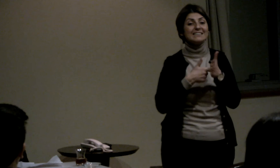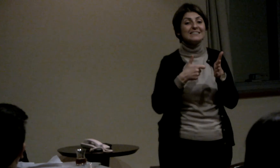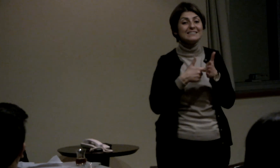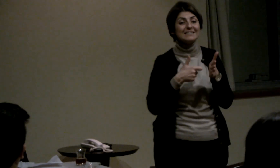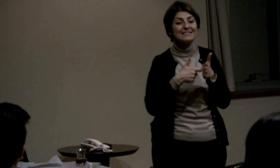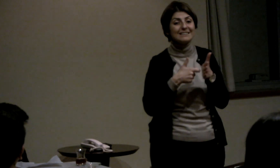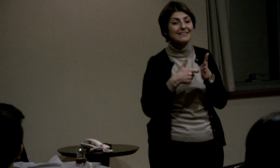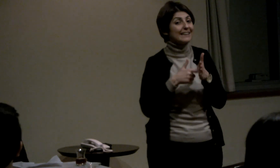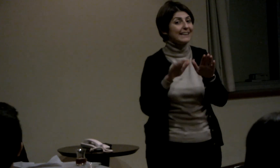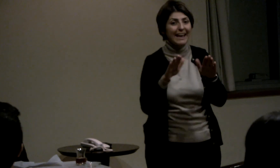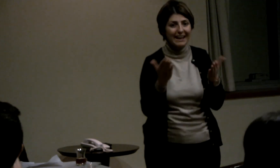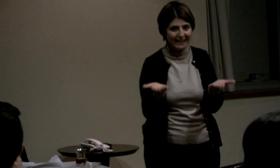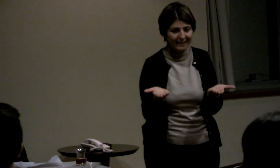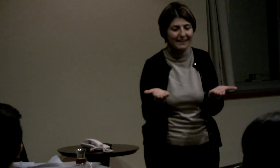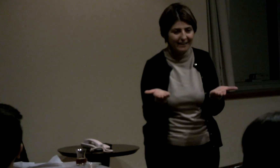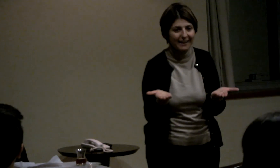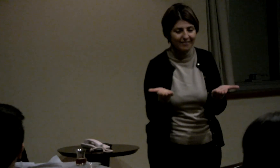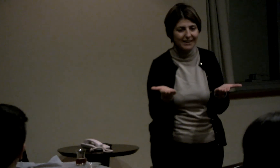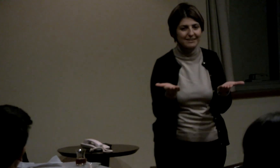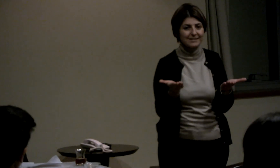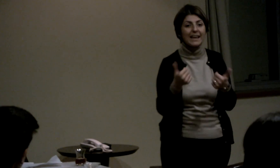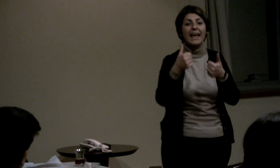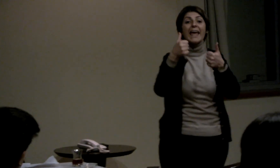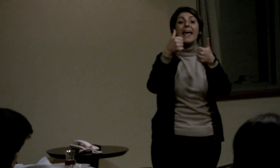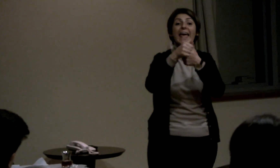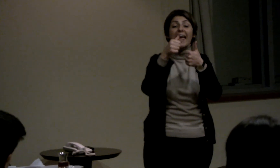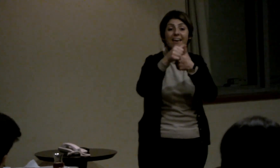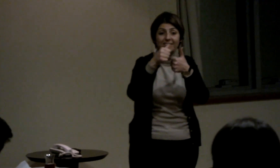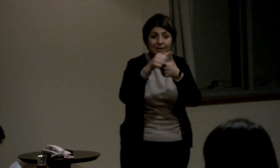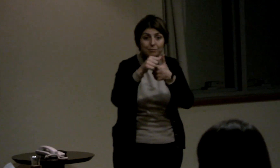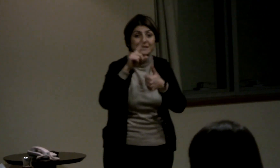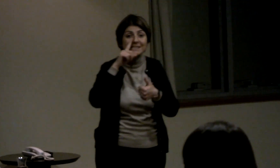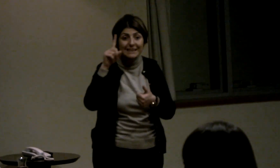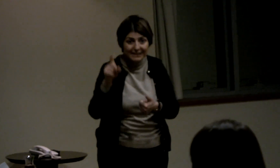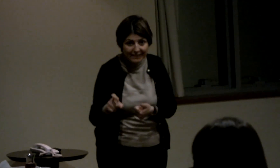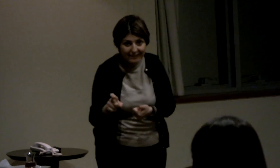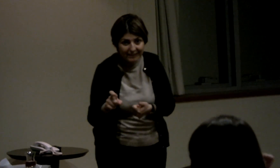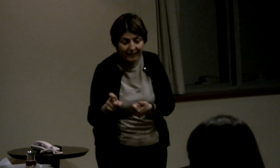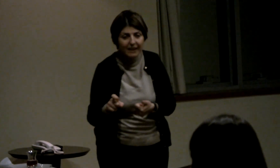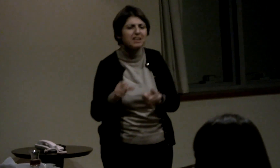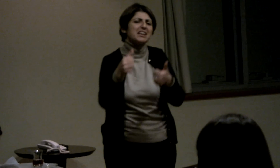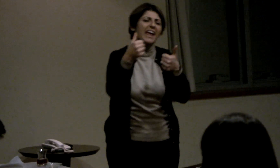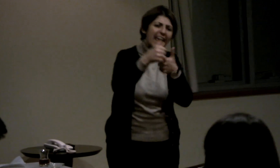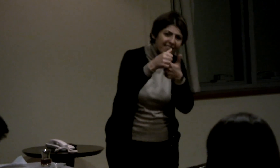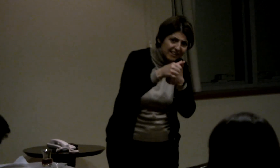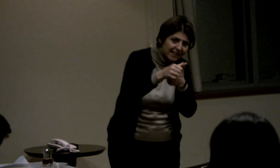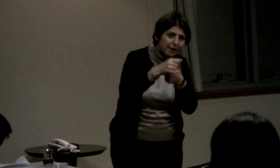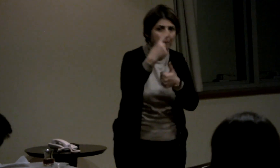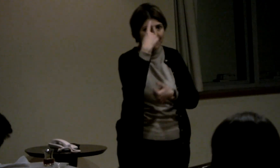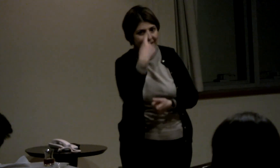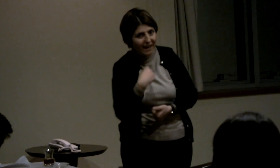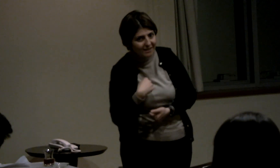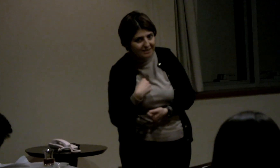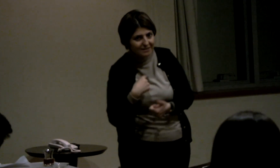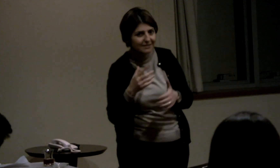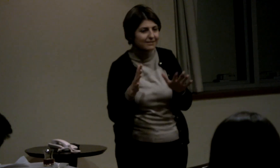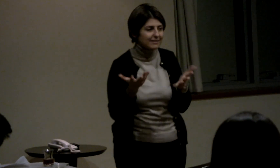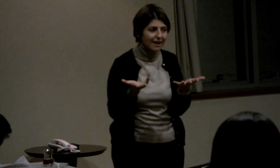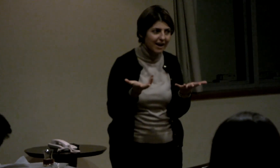Adın ne? Evet. Evli misin? Ya da evli, bekar